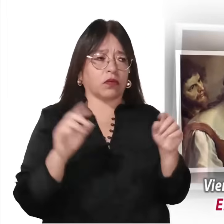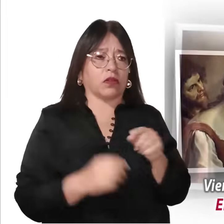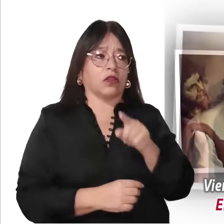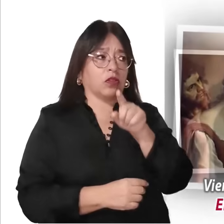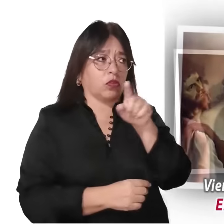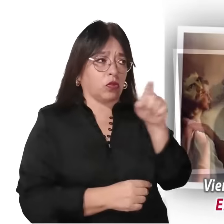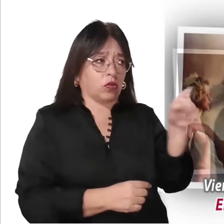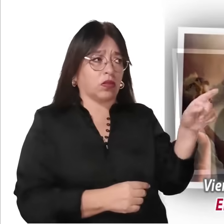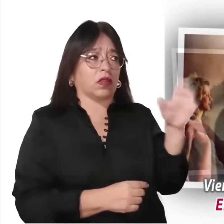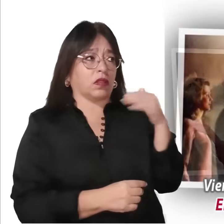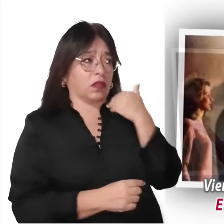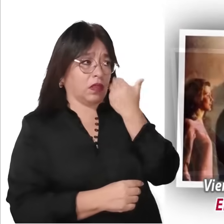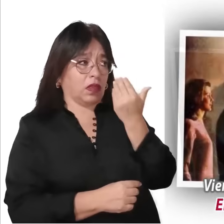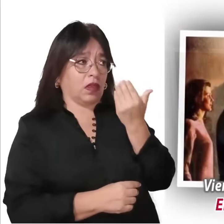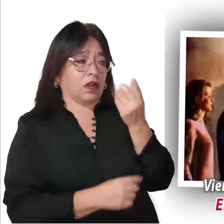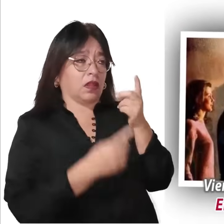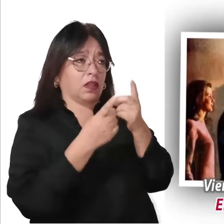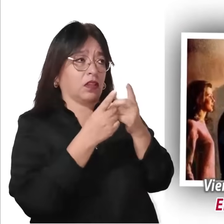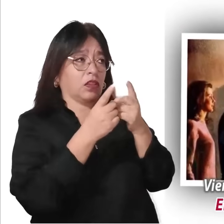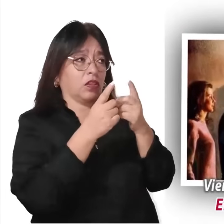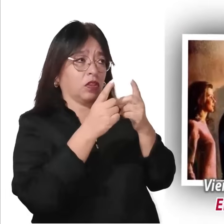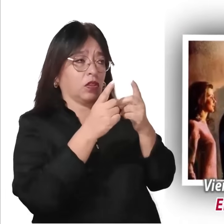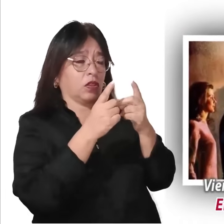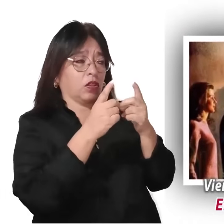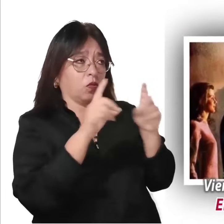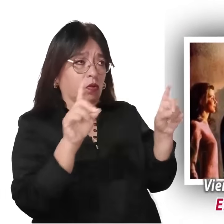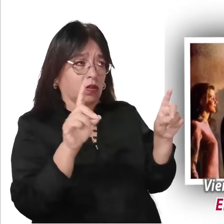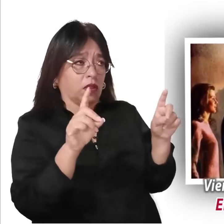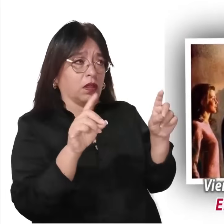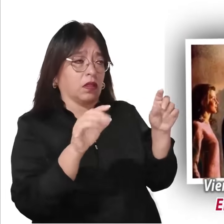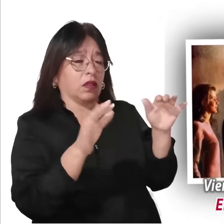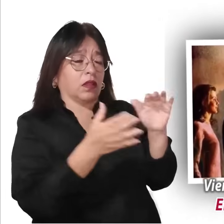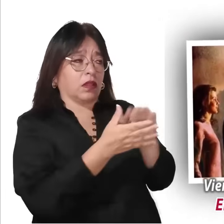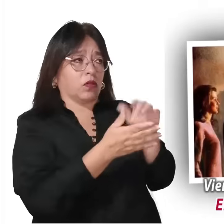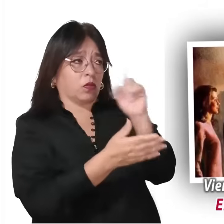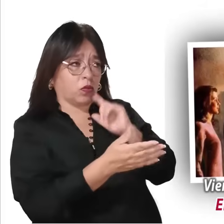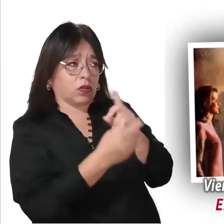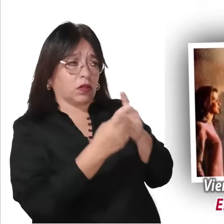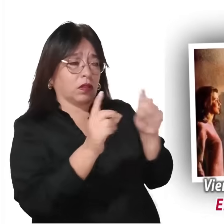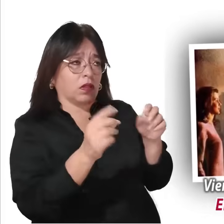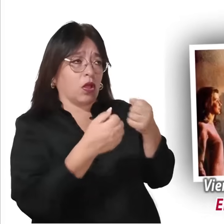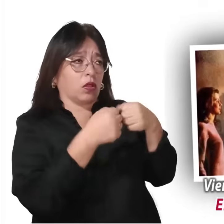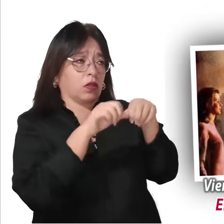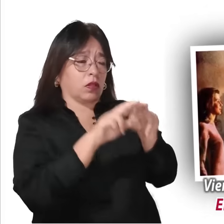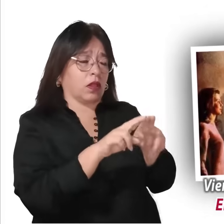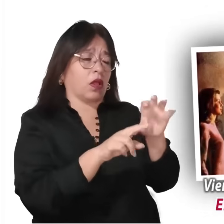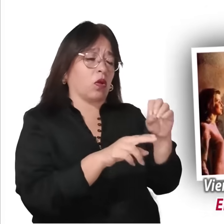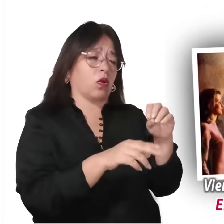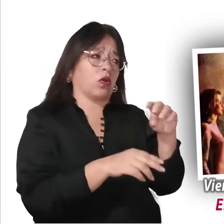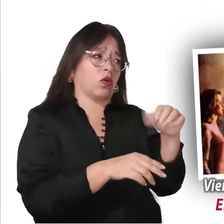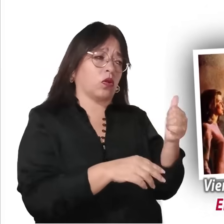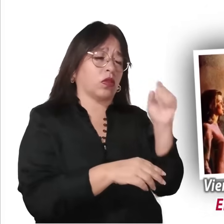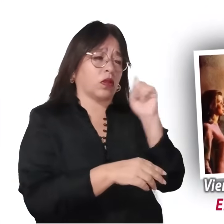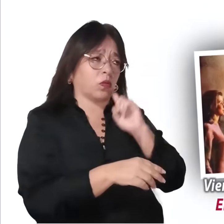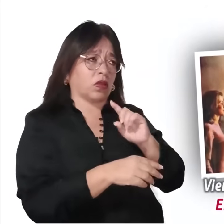declaro que quienquiera que se divorcie de su esposa, salvo el caso de que vivan en unión ilegítima y se case con